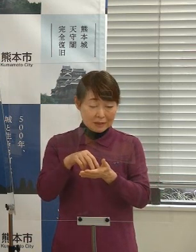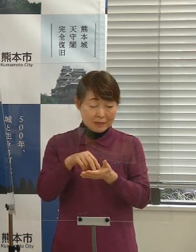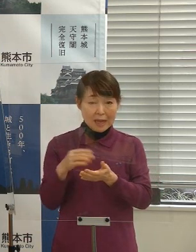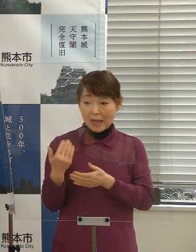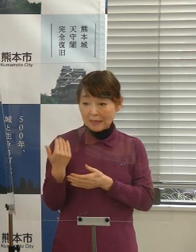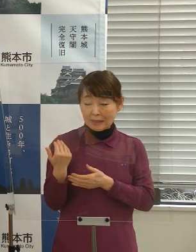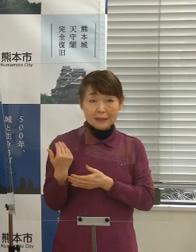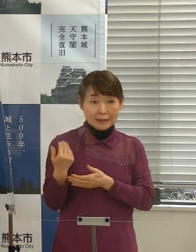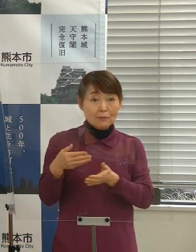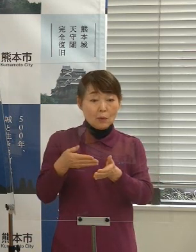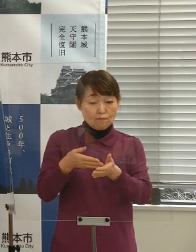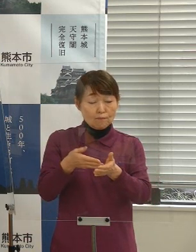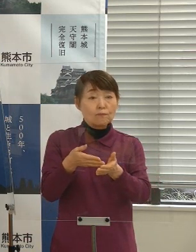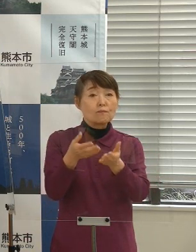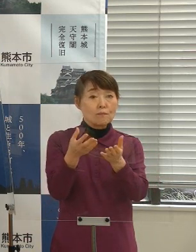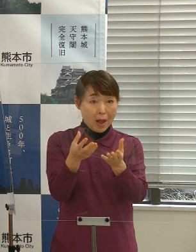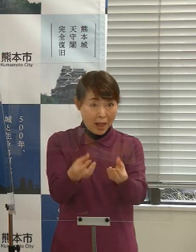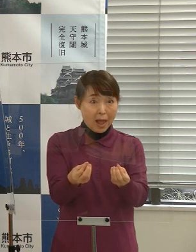し申し上げましたけれども、